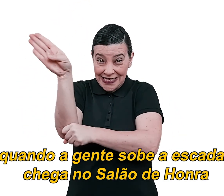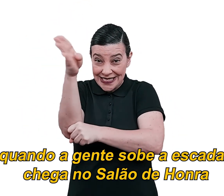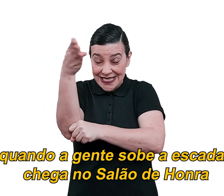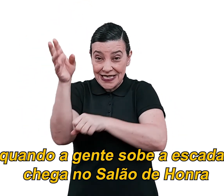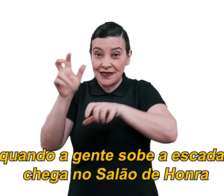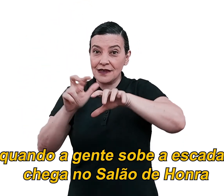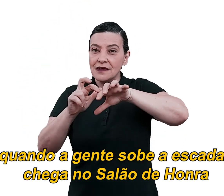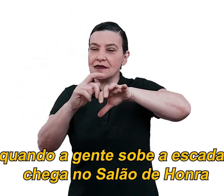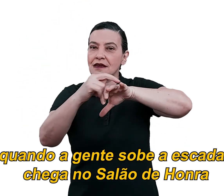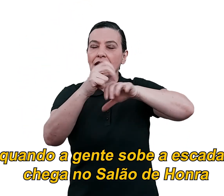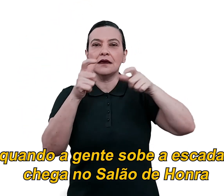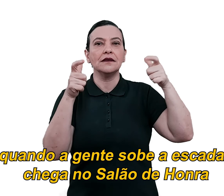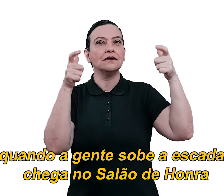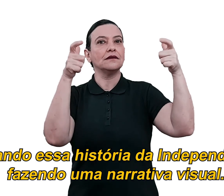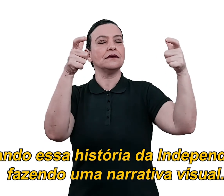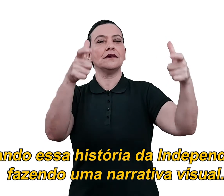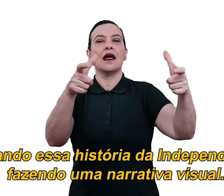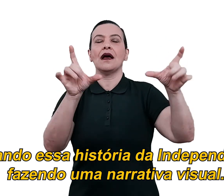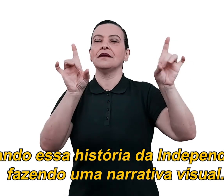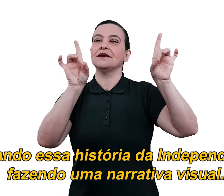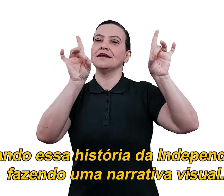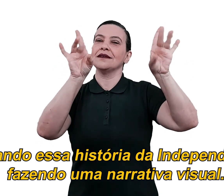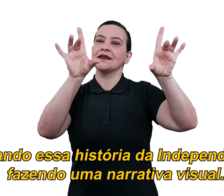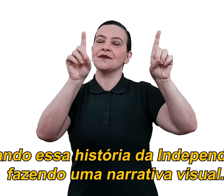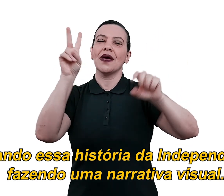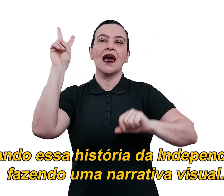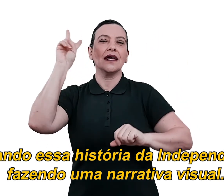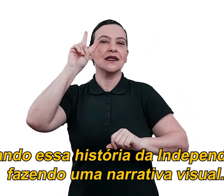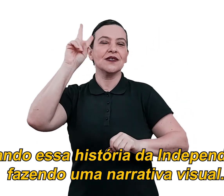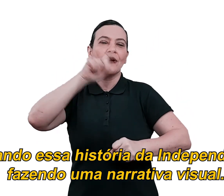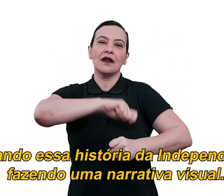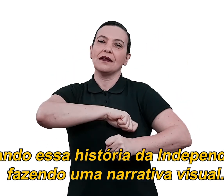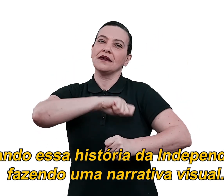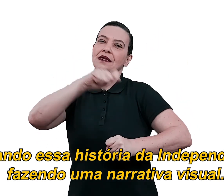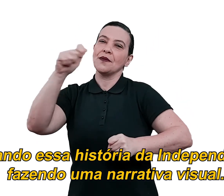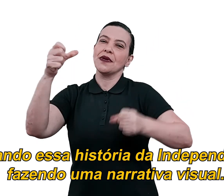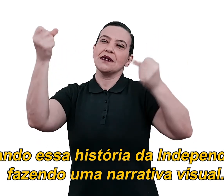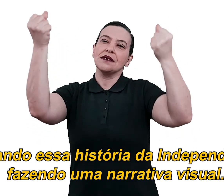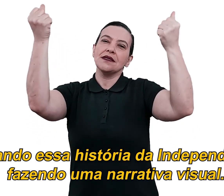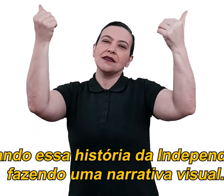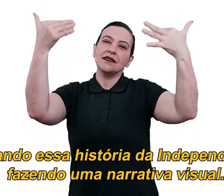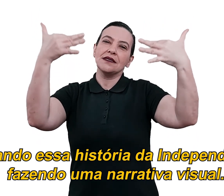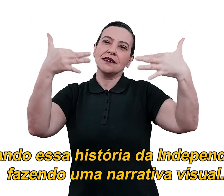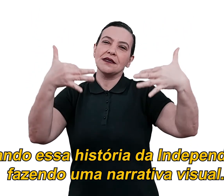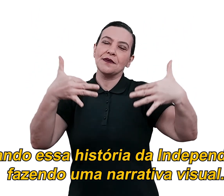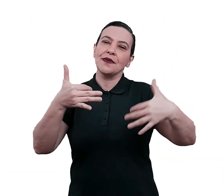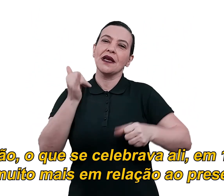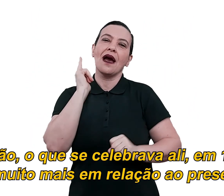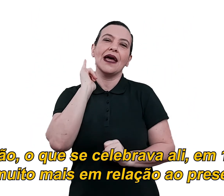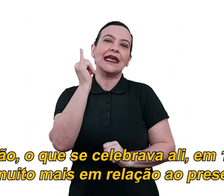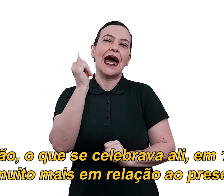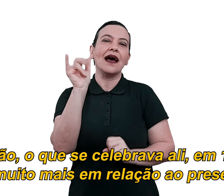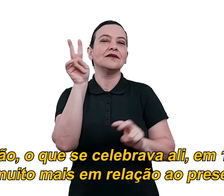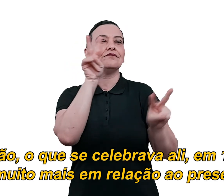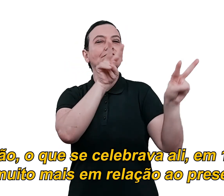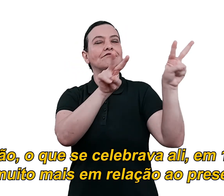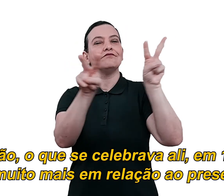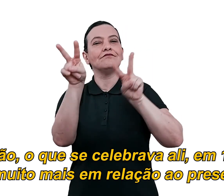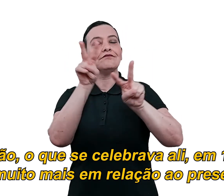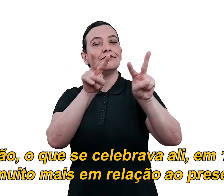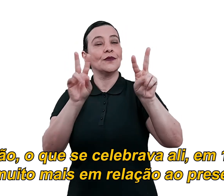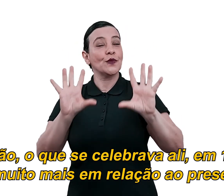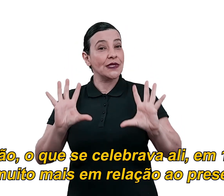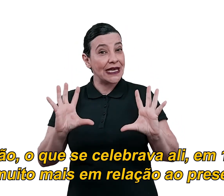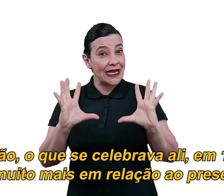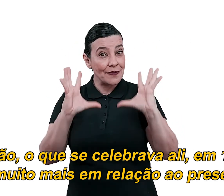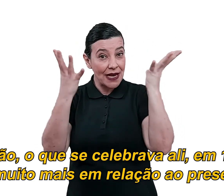gente chega no Salão de Honra, né, contando essa história da independência, fazendo uma narrativa visual. Então, o que se celebrava